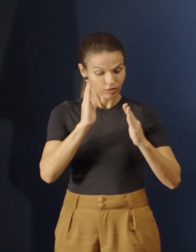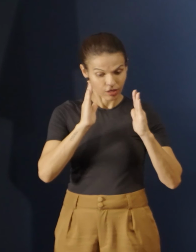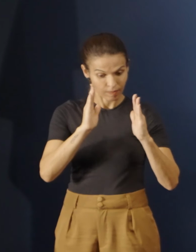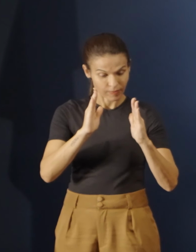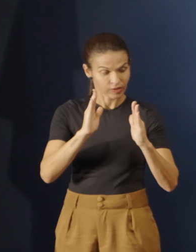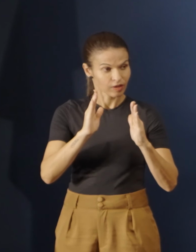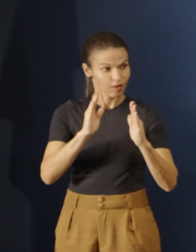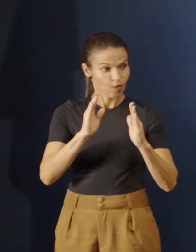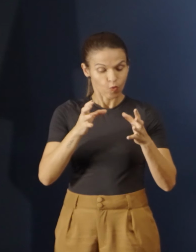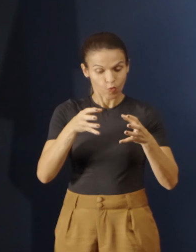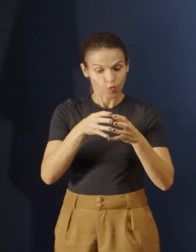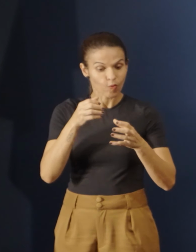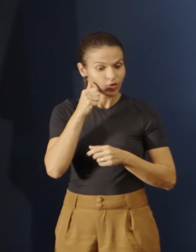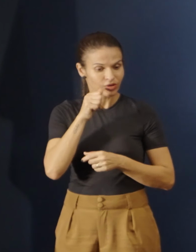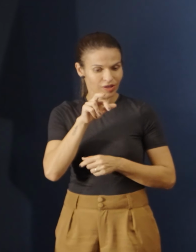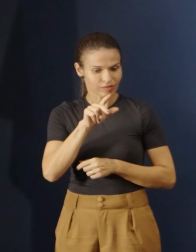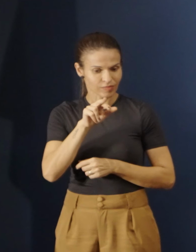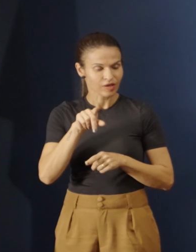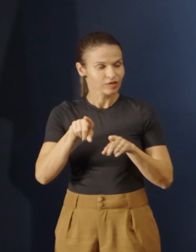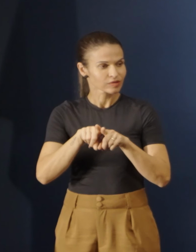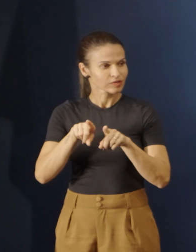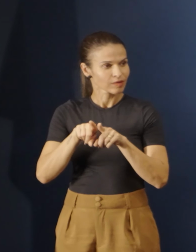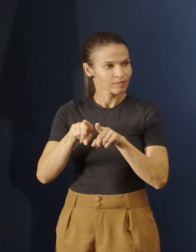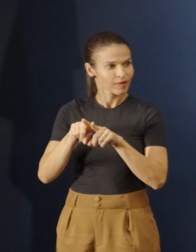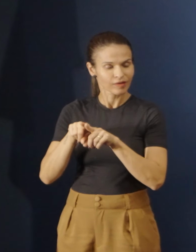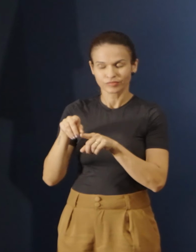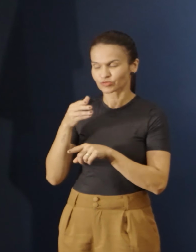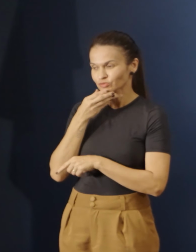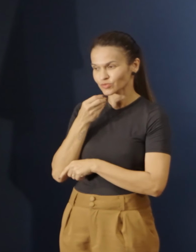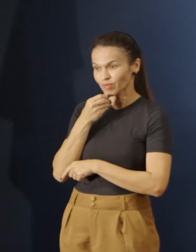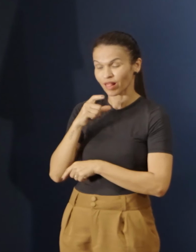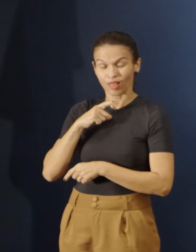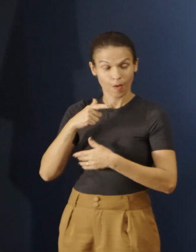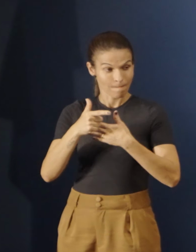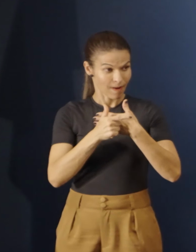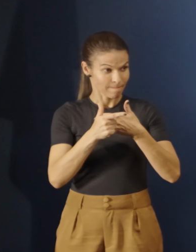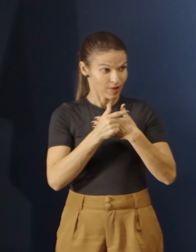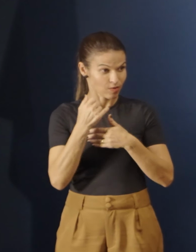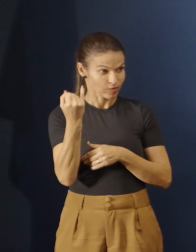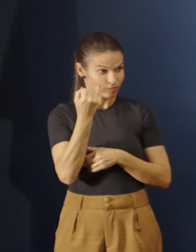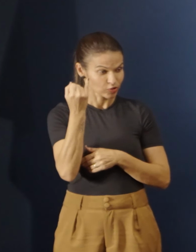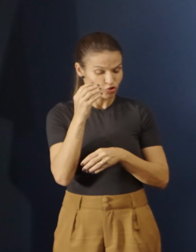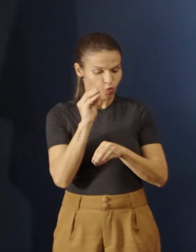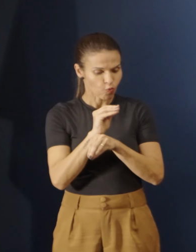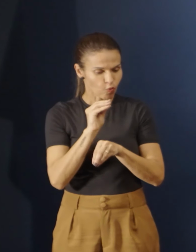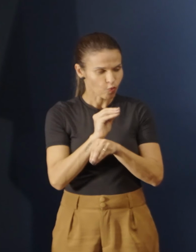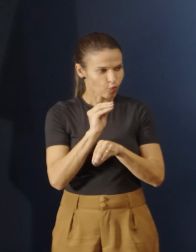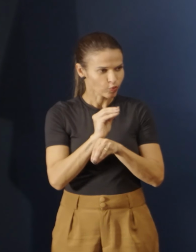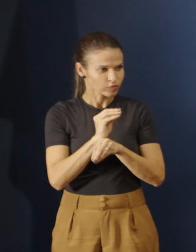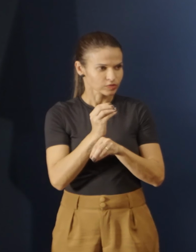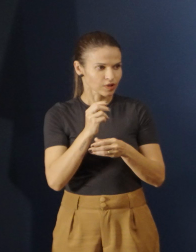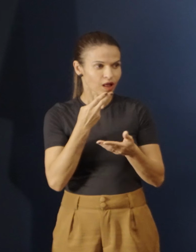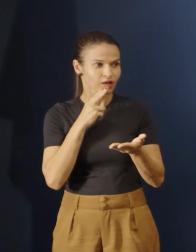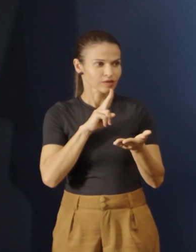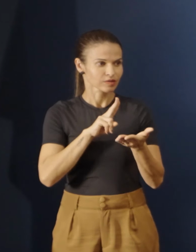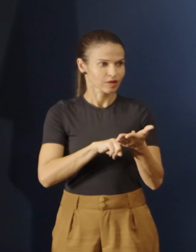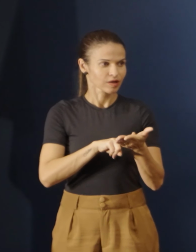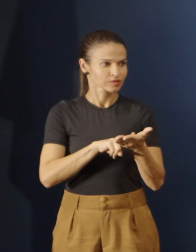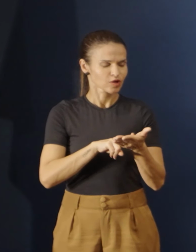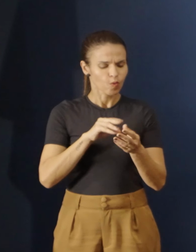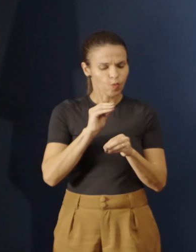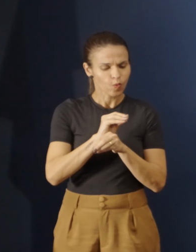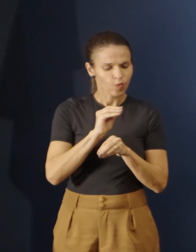província feminina das irmãs, como também dos frades. Então, ela teve um papel fundamental que foi de preservação disso tudo. E não só